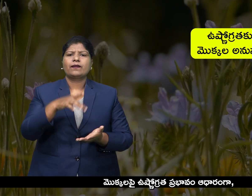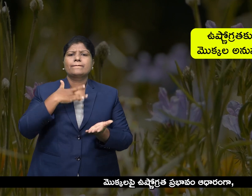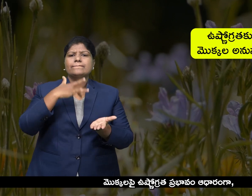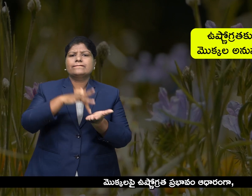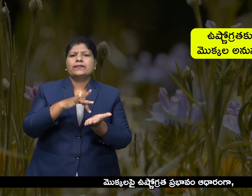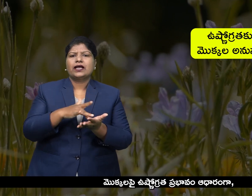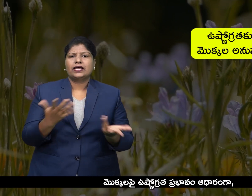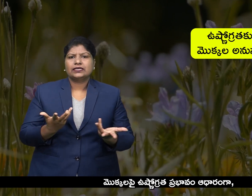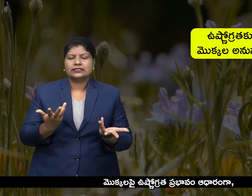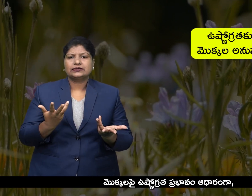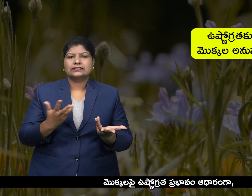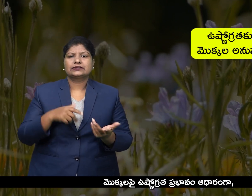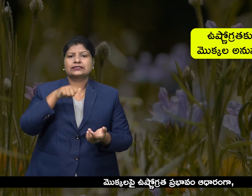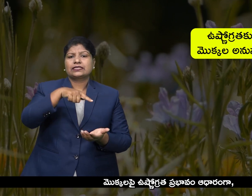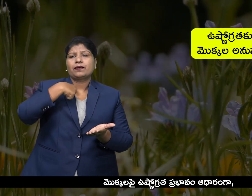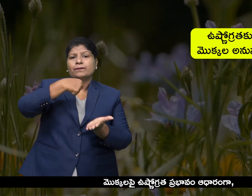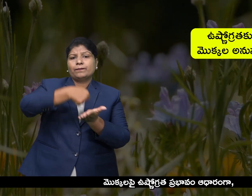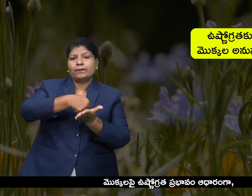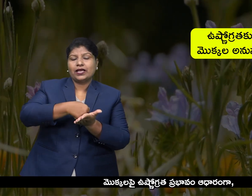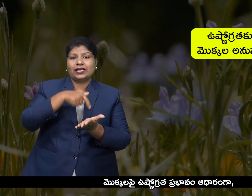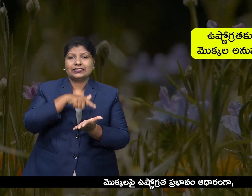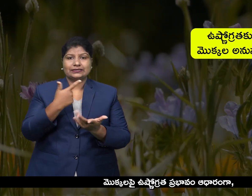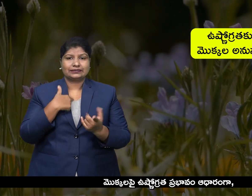మొక్కలపై ఉష్ణోగ్రత ప్రభావం ఆధారంగా